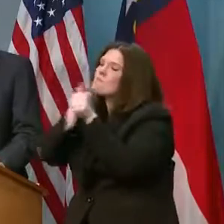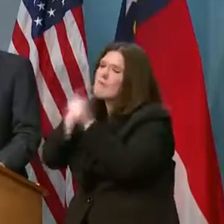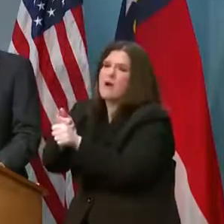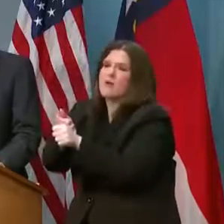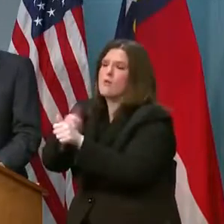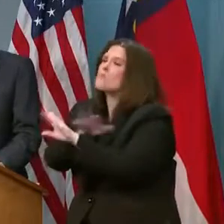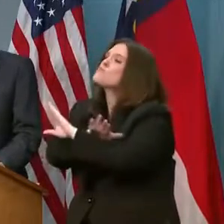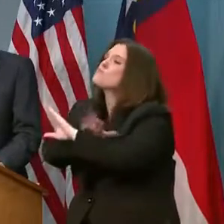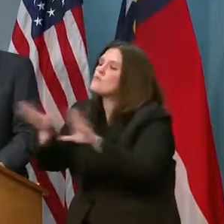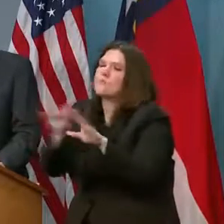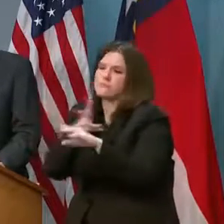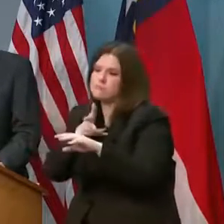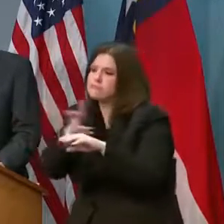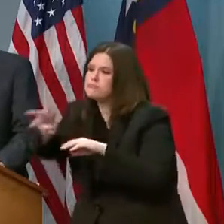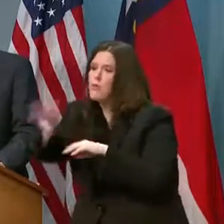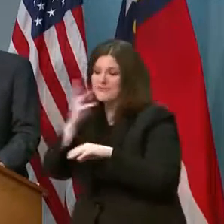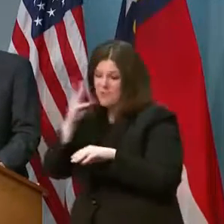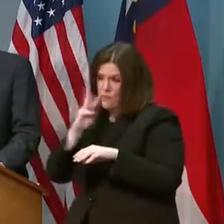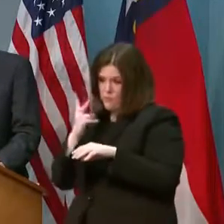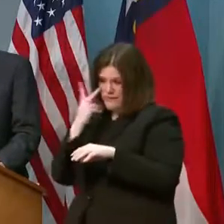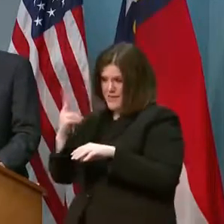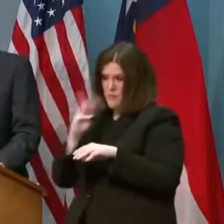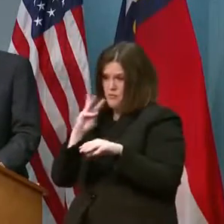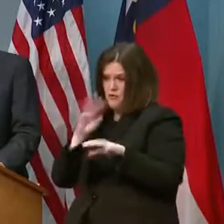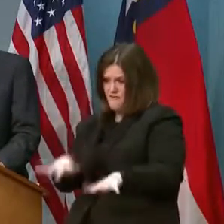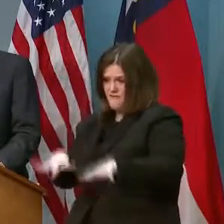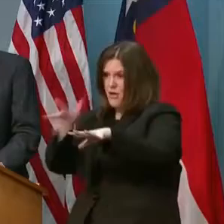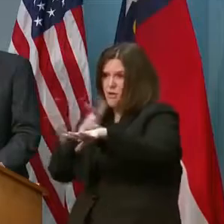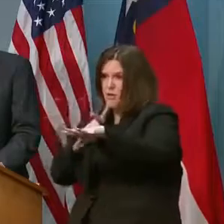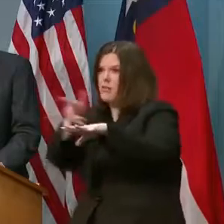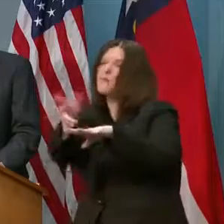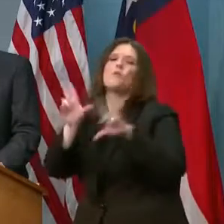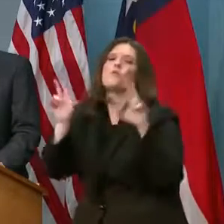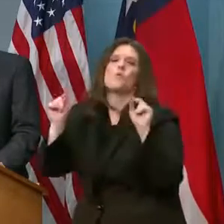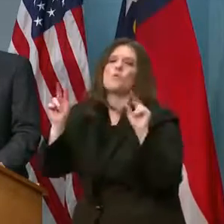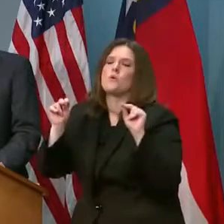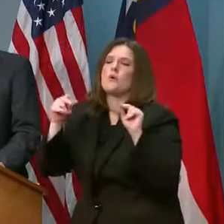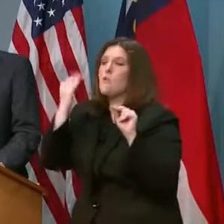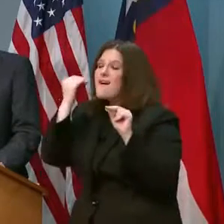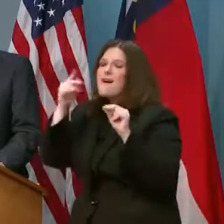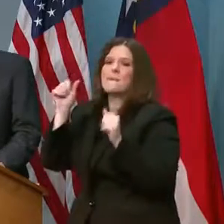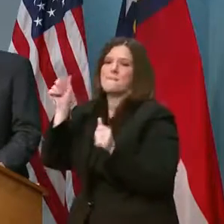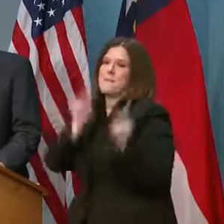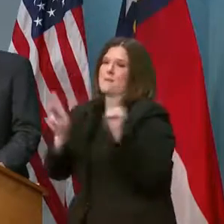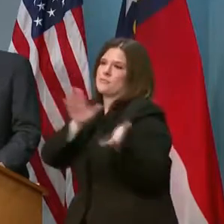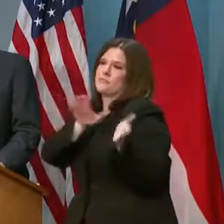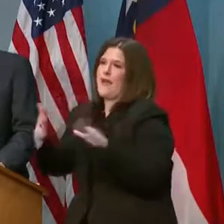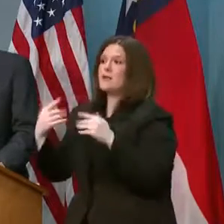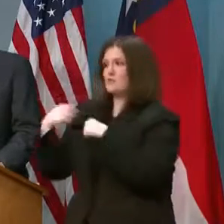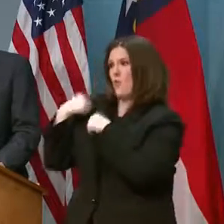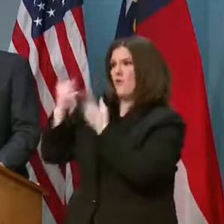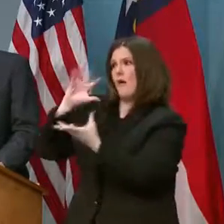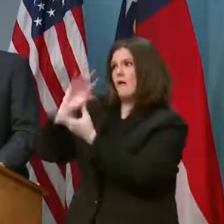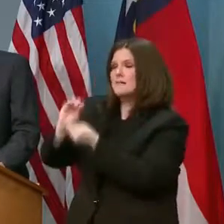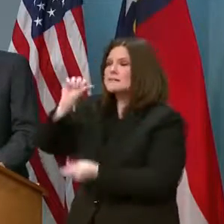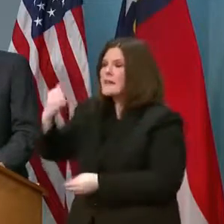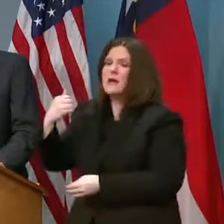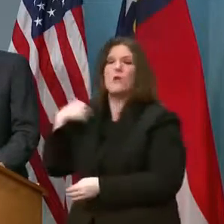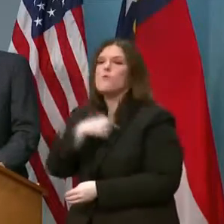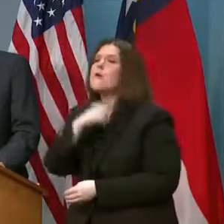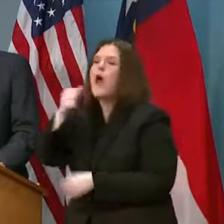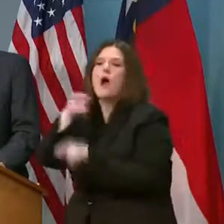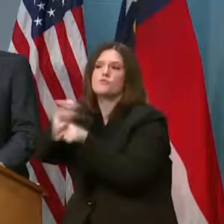recomiendan precaución. No se acerquen al agua. Ya hemos tenido más de una decena de muertos a causa de esto. No